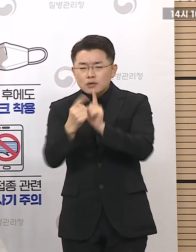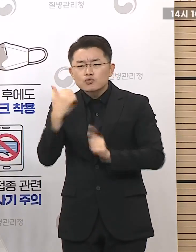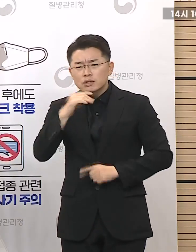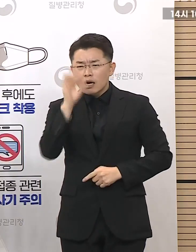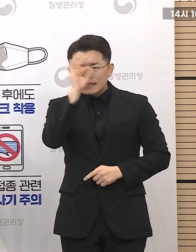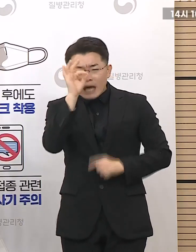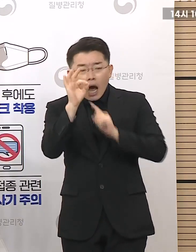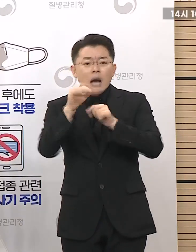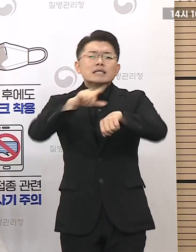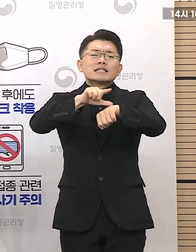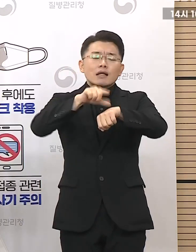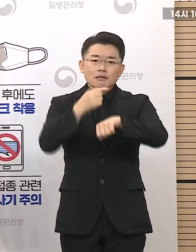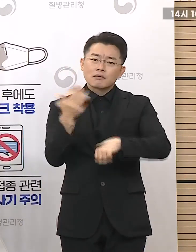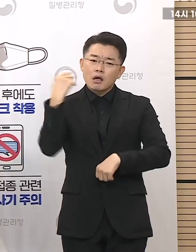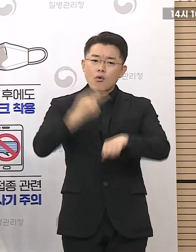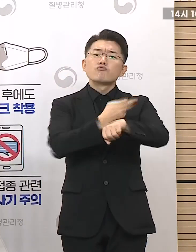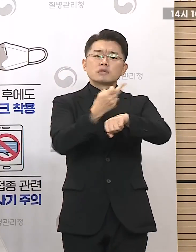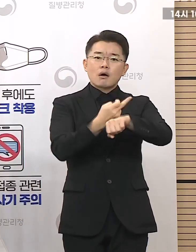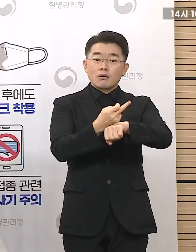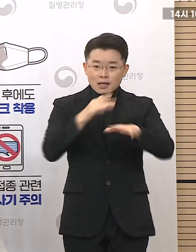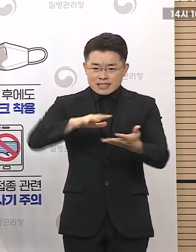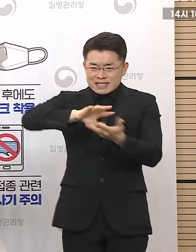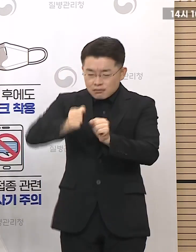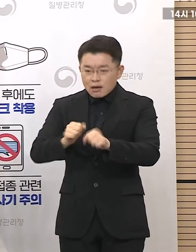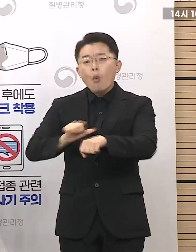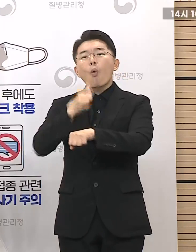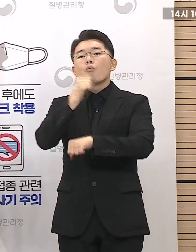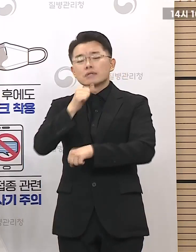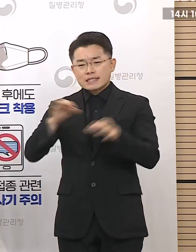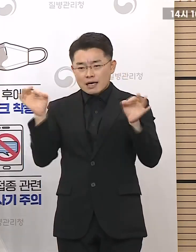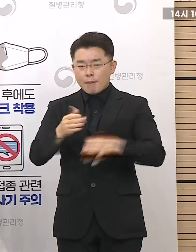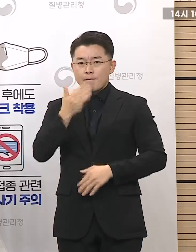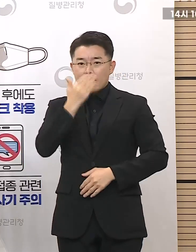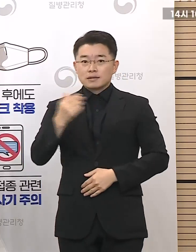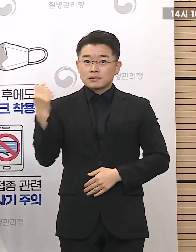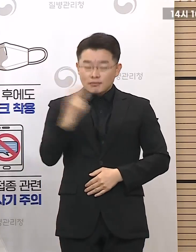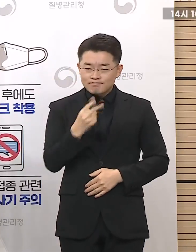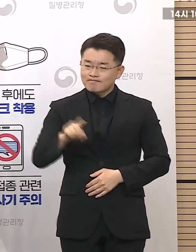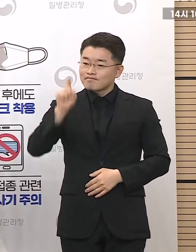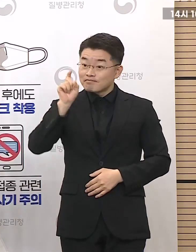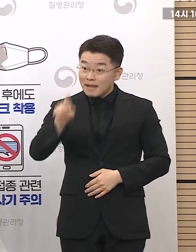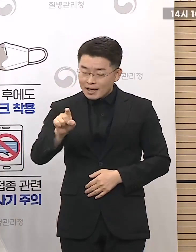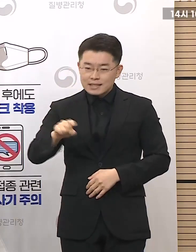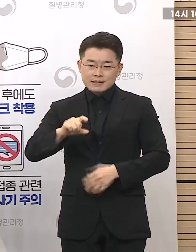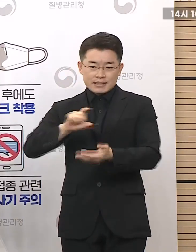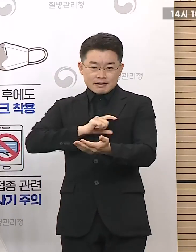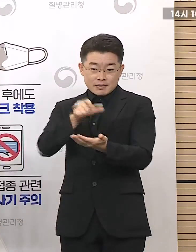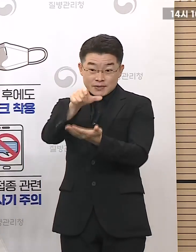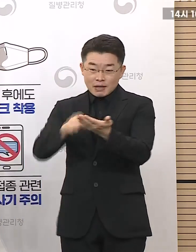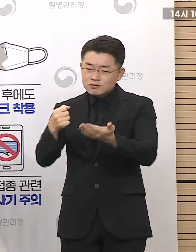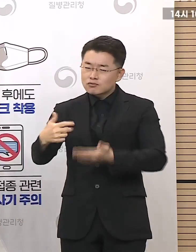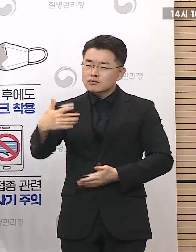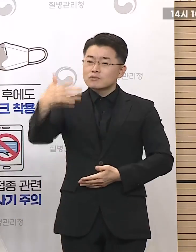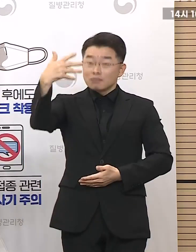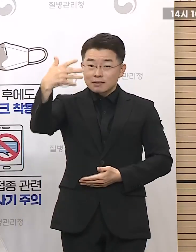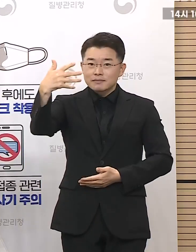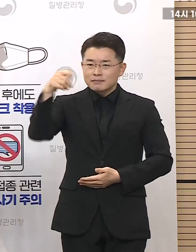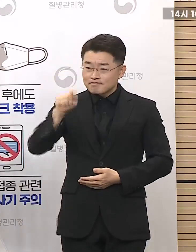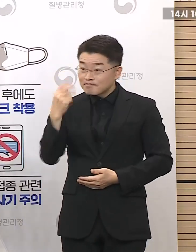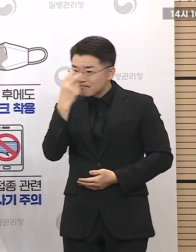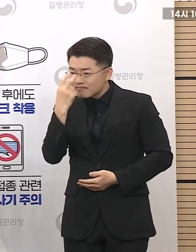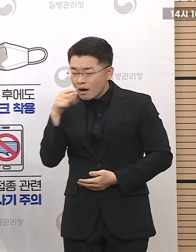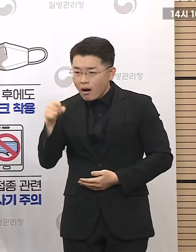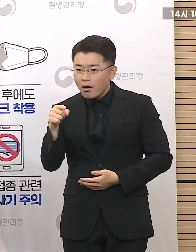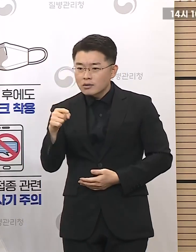5분으로 단축하였습니다. 또한 원클릭으로 확진자 이용시설 방문자 명단을 신속히 조회할